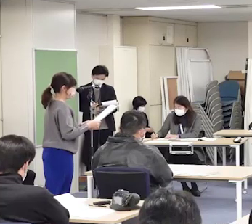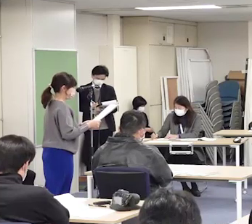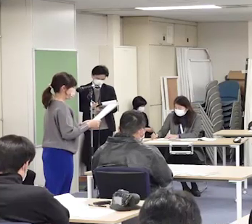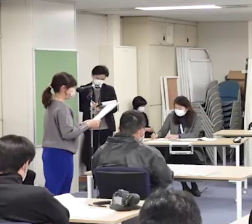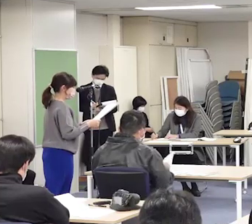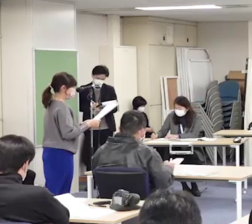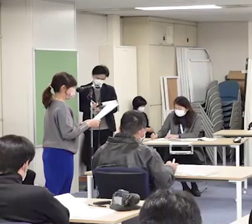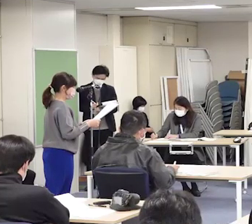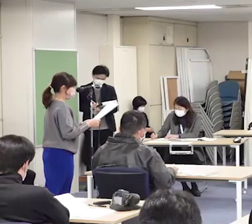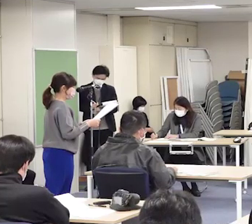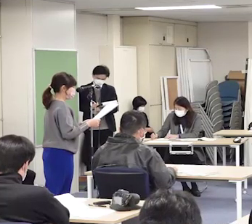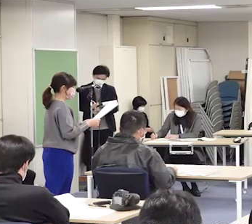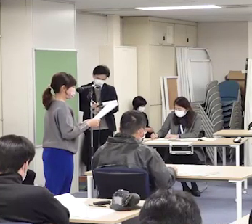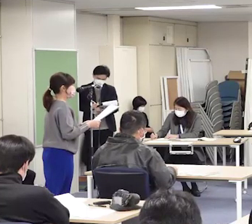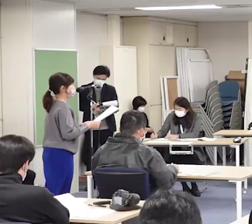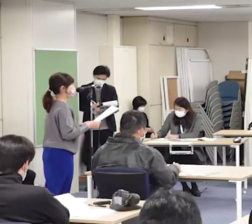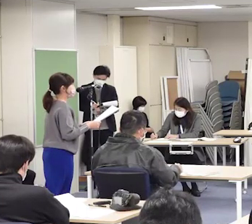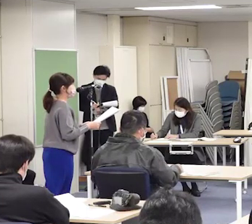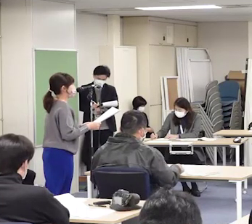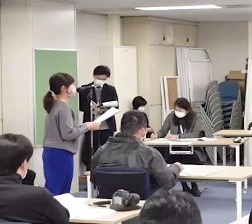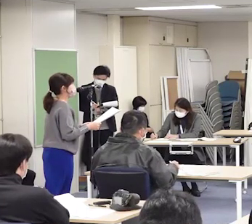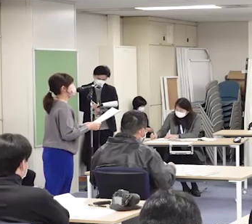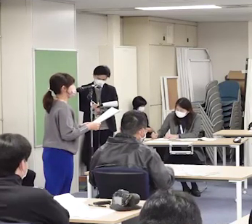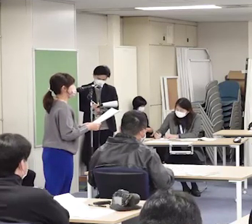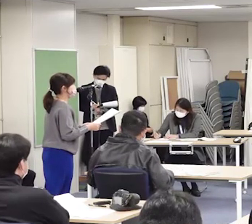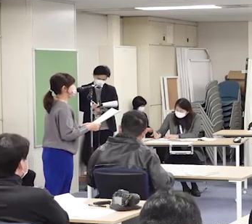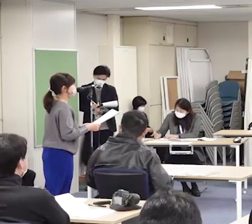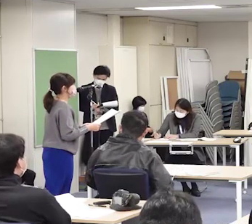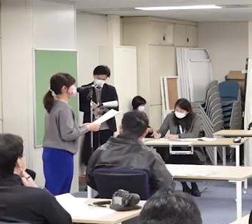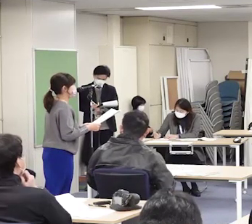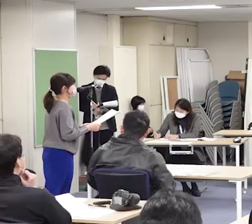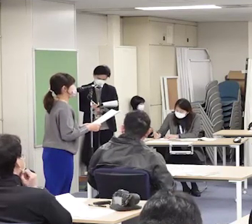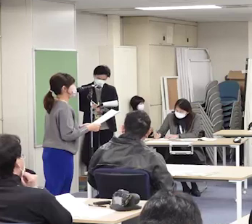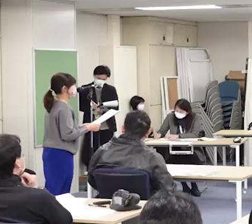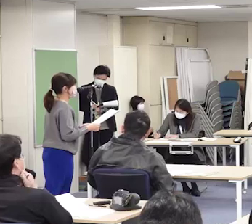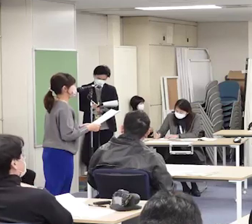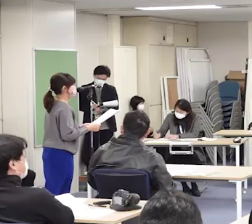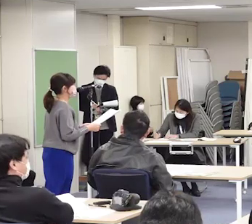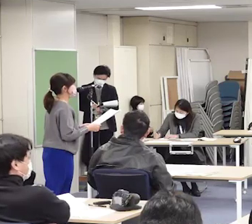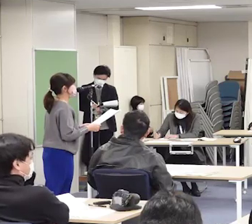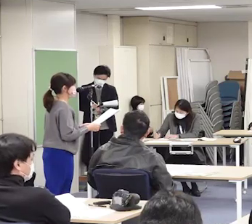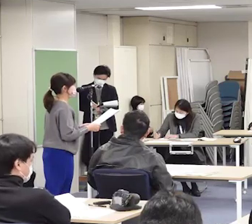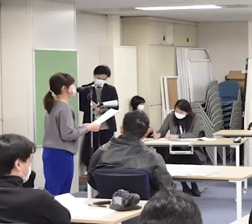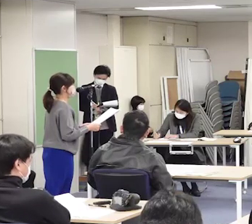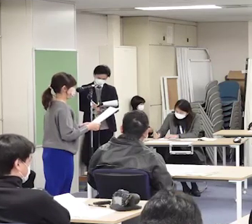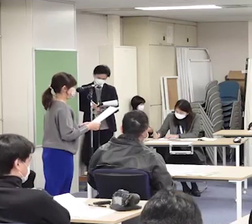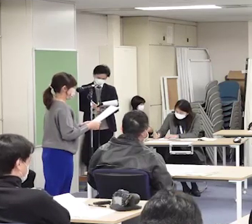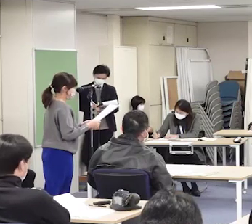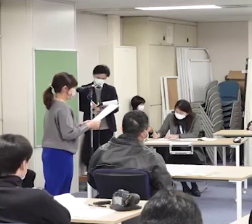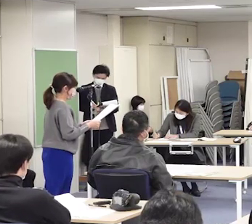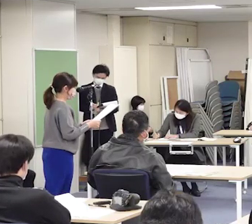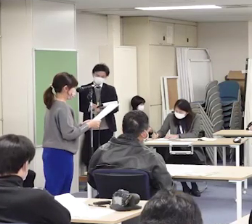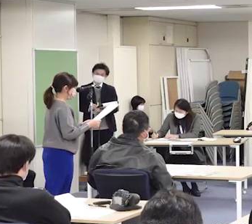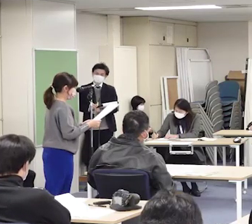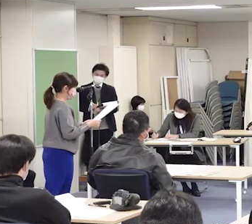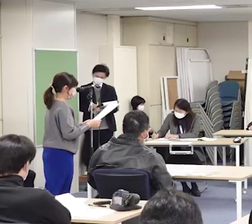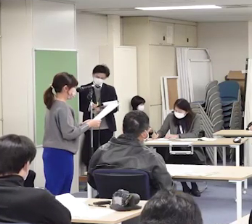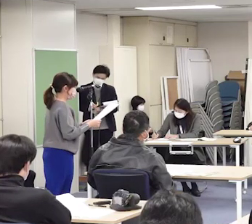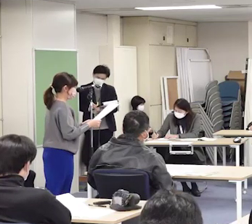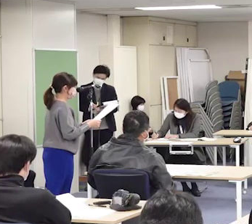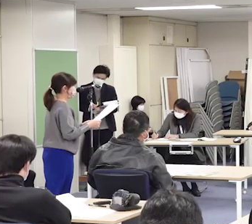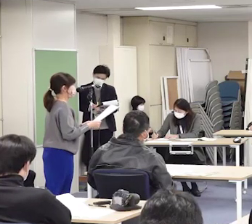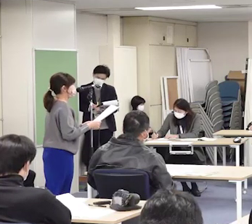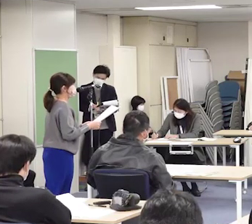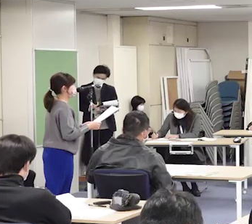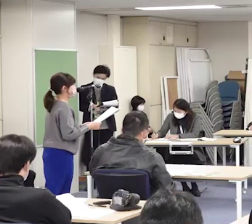ました。その中でもやはりこの働きやすい環境づくりをするのが一番大切だというふうに市長もおっしゃっていました。まずはこの支援